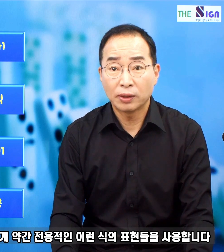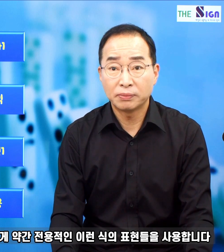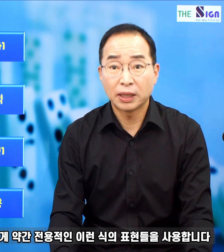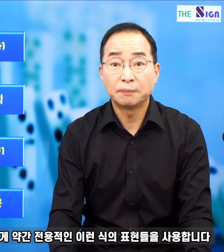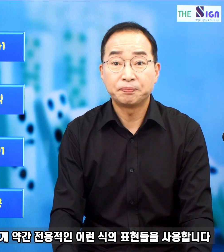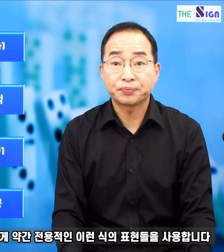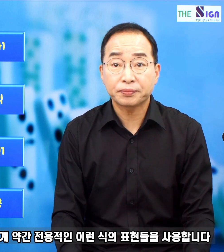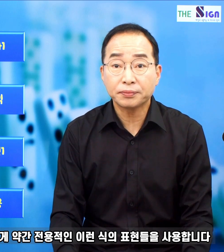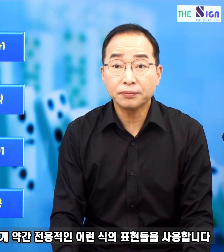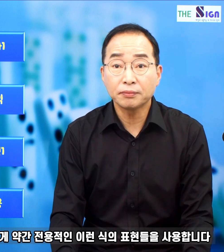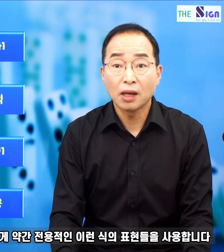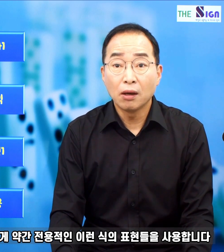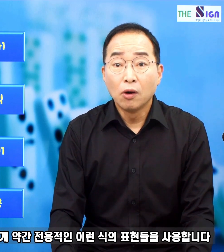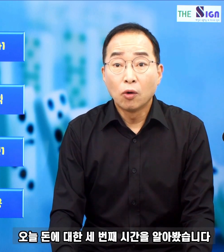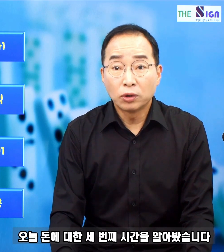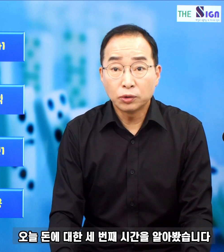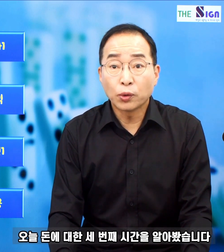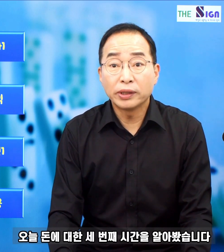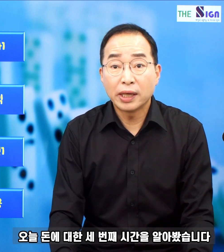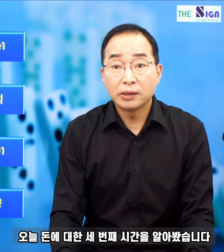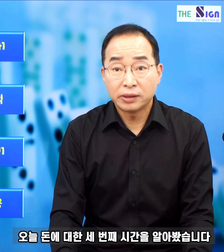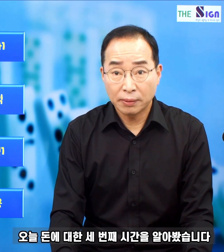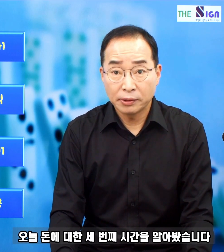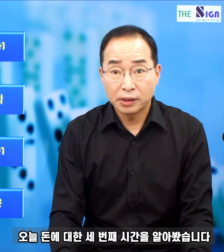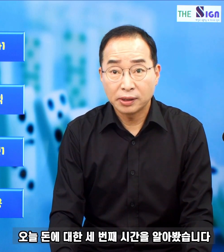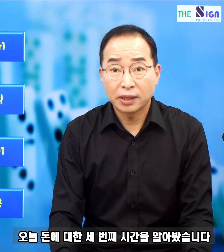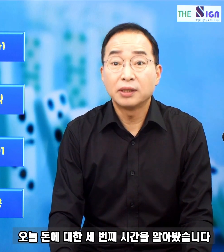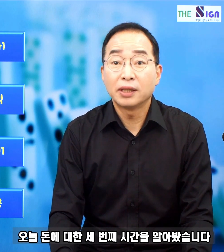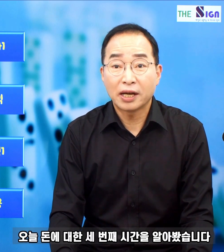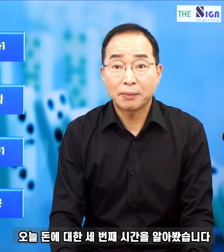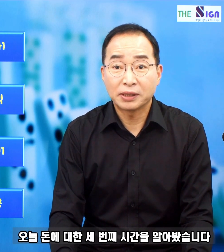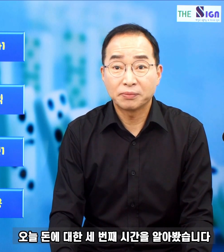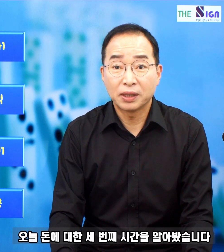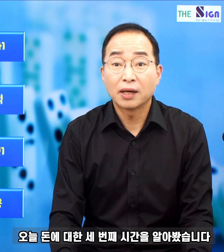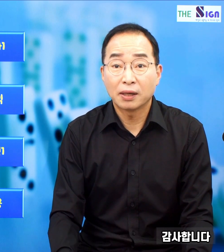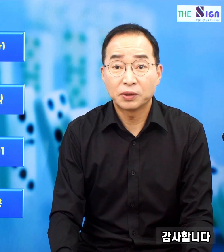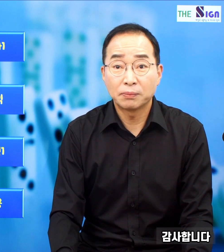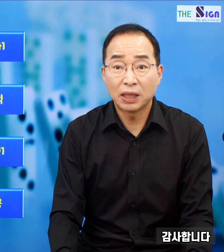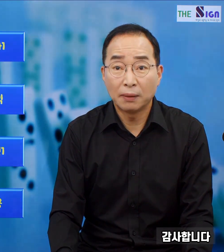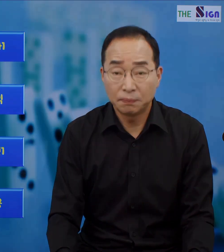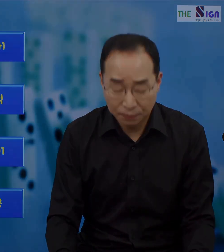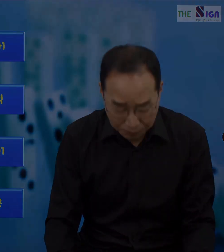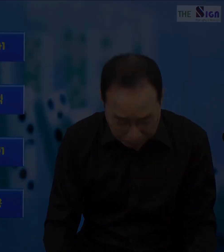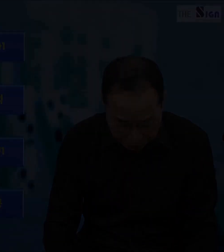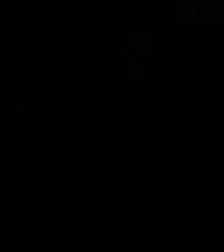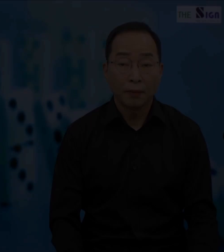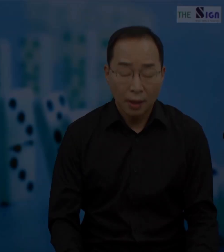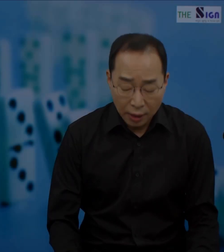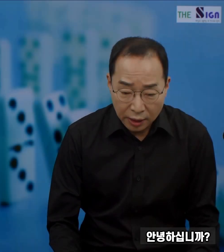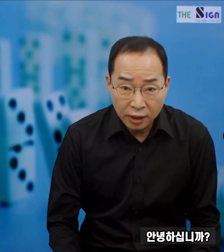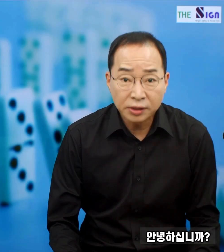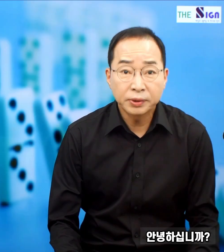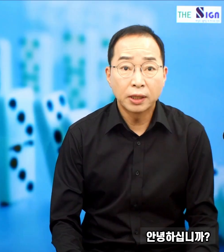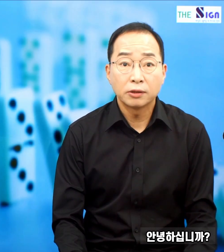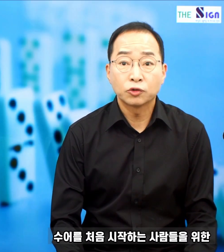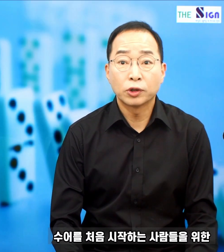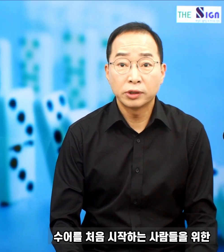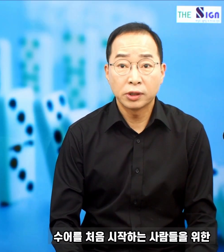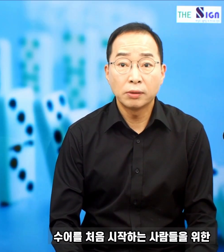사용합니다. 오늘 돈에 대한 세 번째 시간을 알아봤습니다. 감사합니다. 안녕하십니까. 수어를 처음